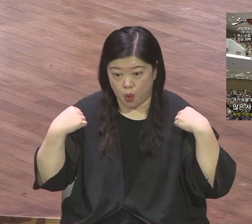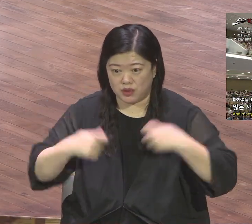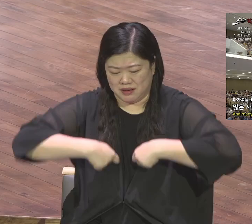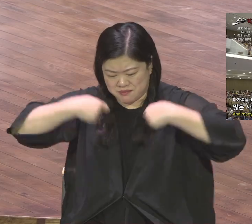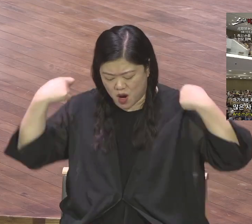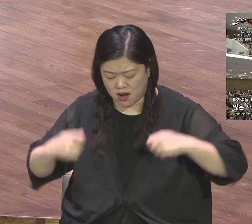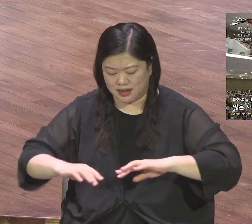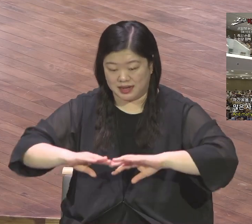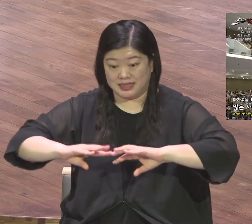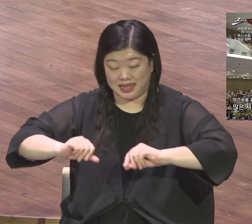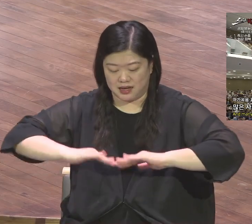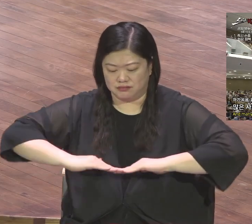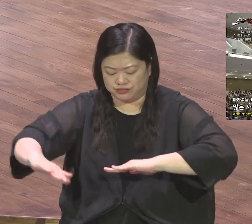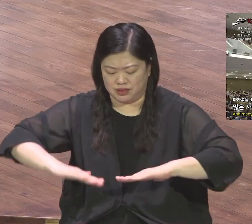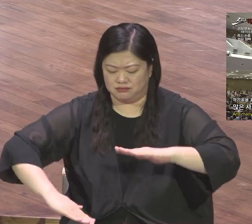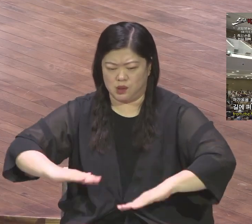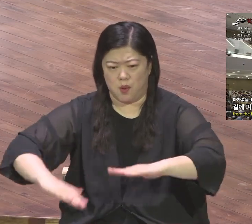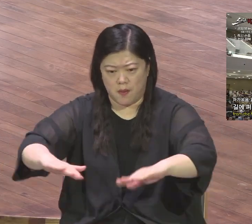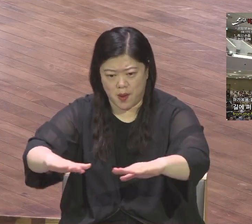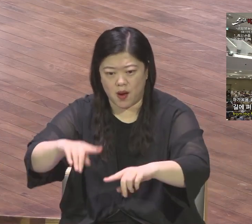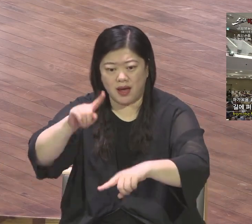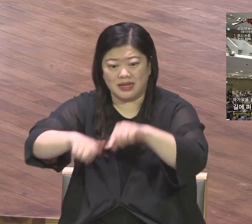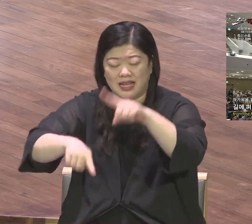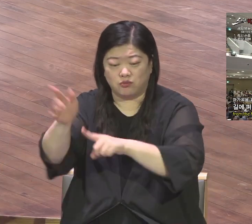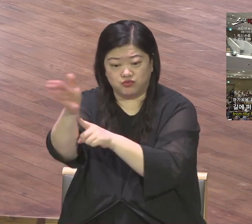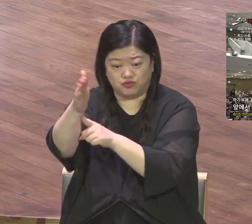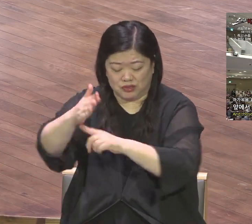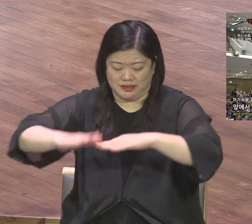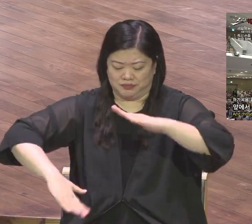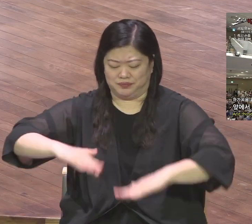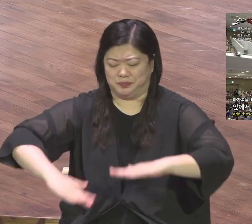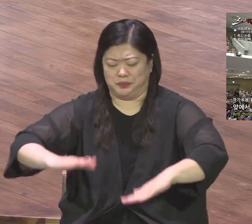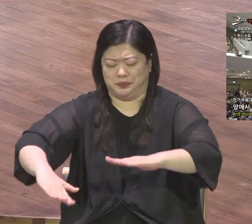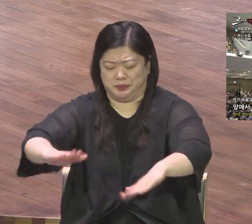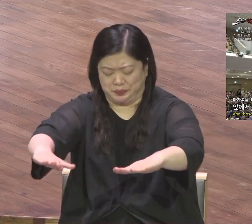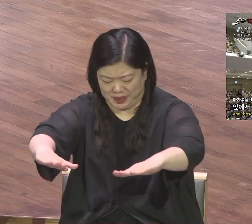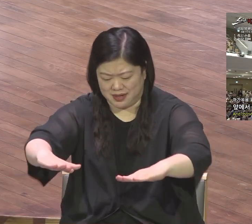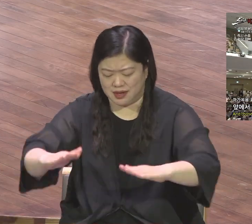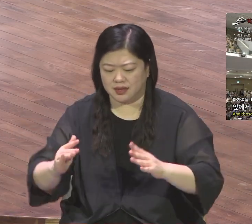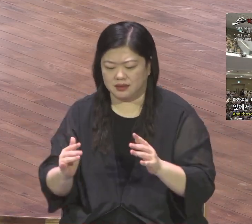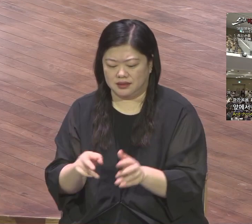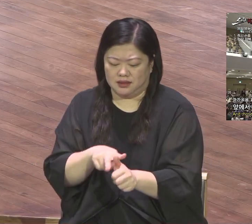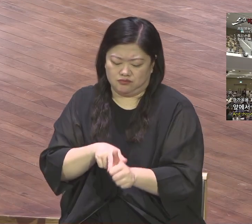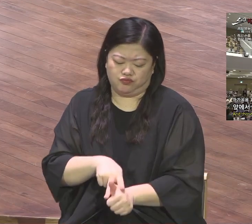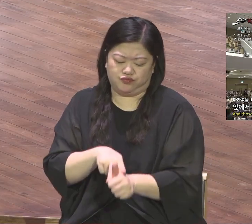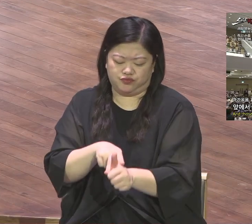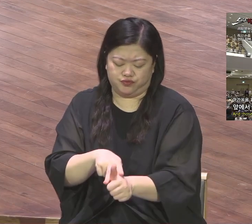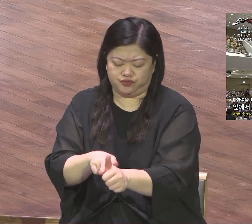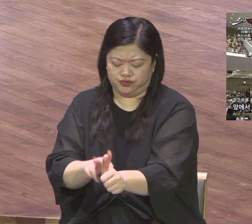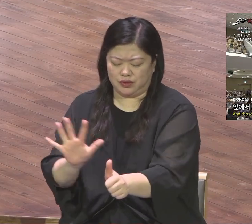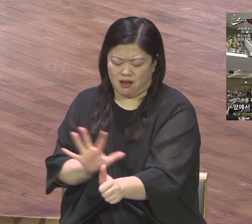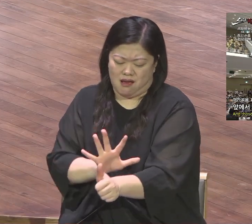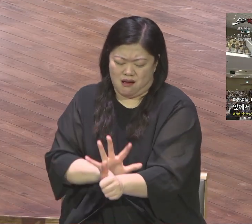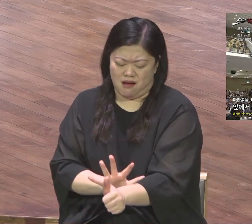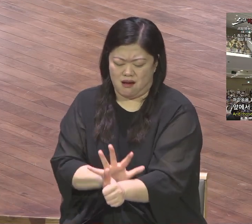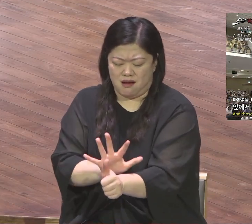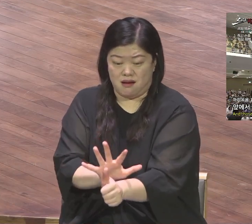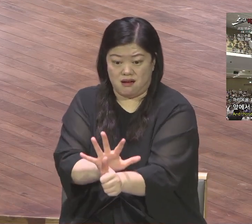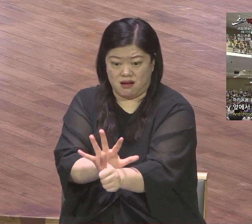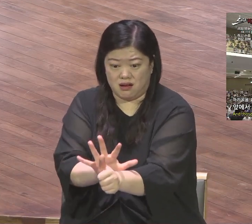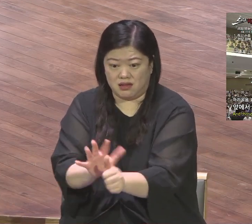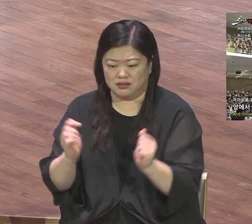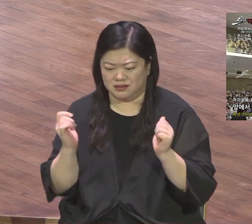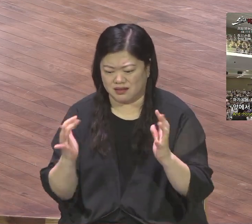다른 이들은 들에서 벤 나뭇가지를 길에 패며 앞에서 가고 뒤에서 따르는 자들이 소리 지르되